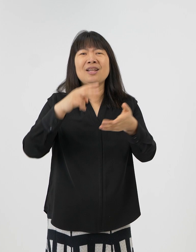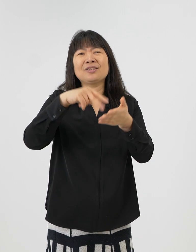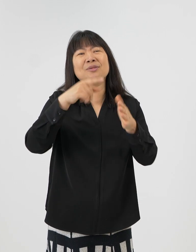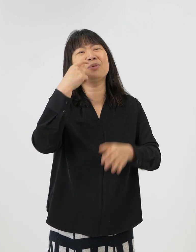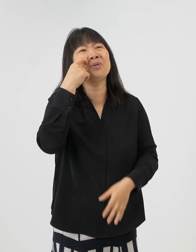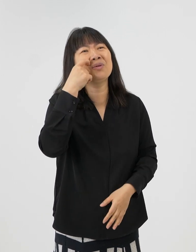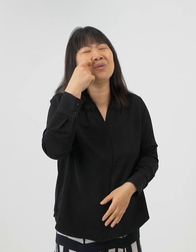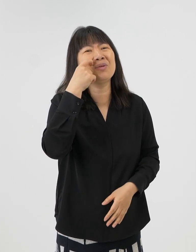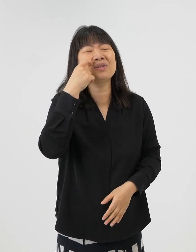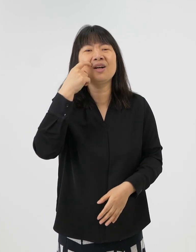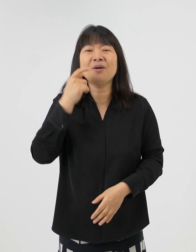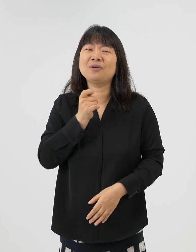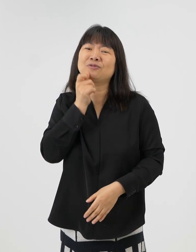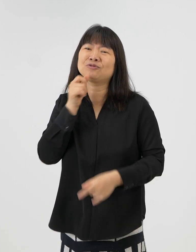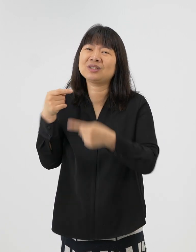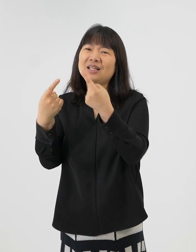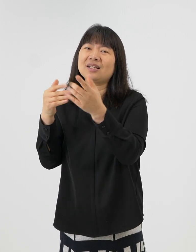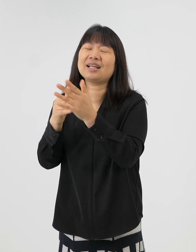구정까지 기다리지 말고